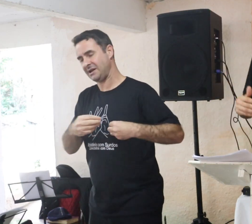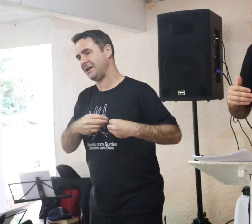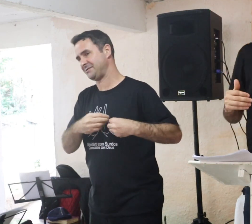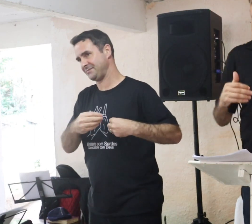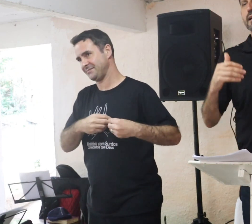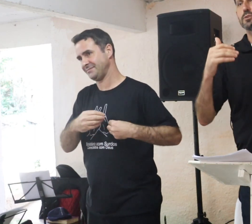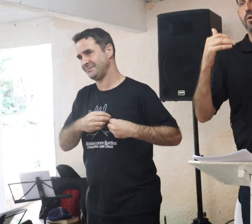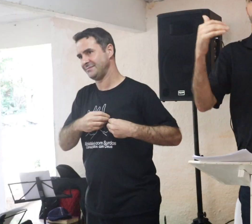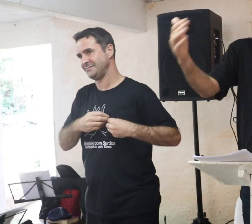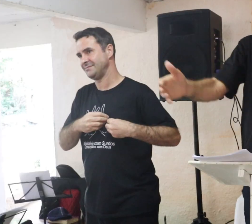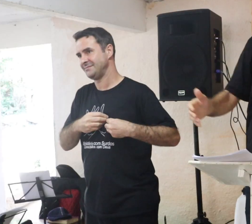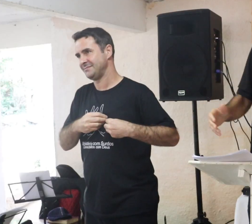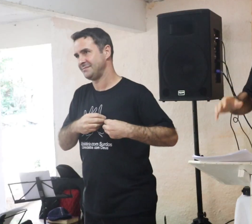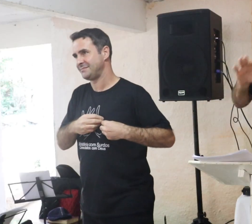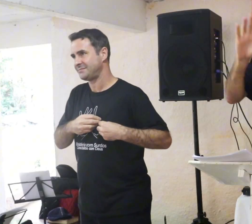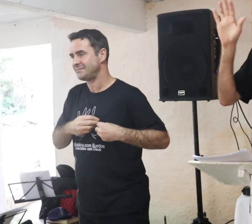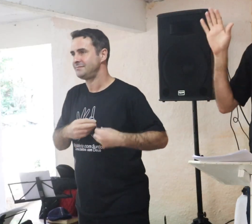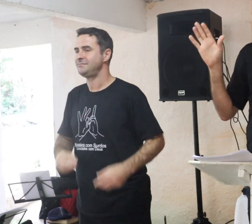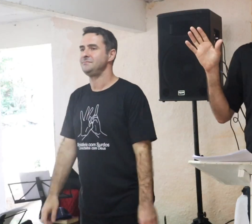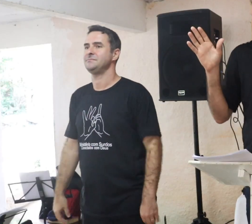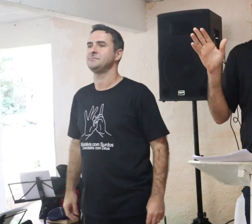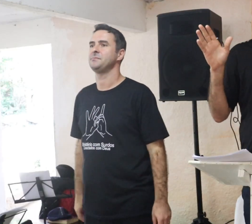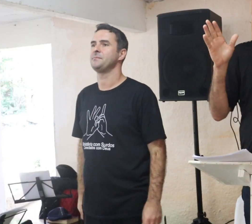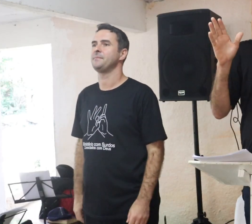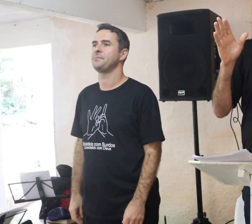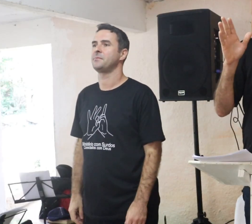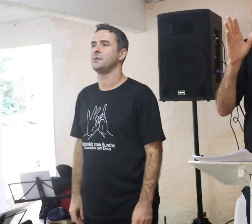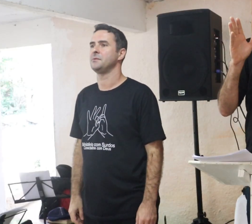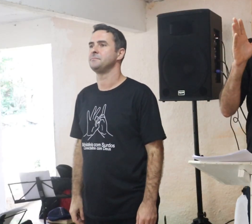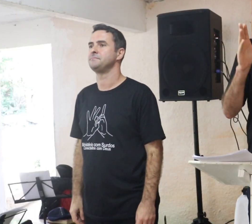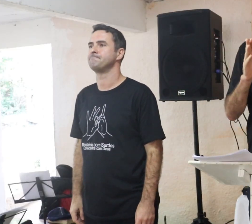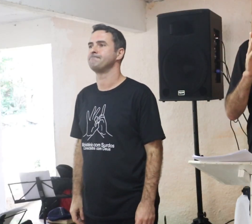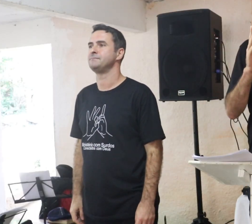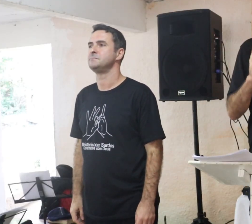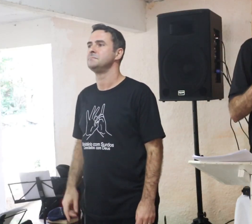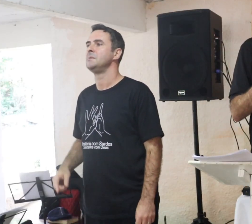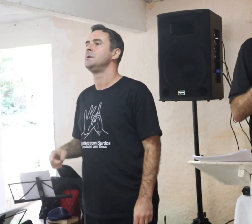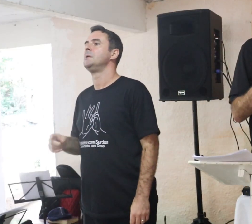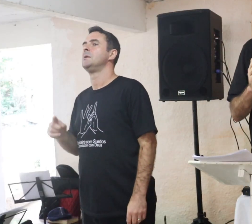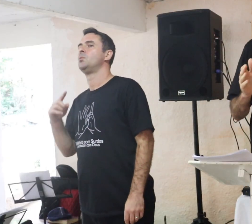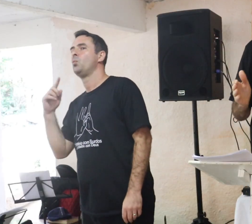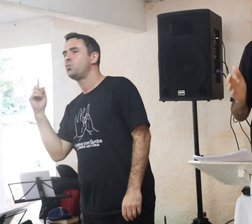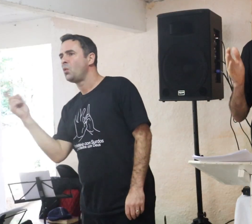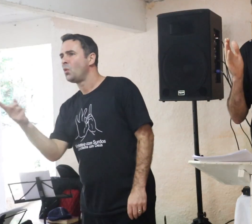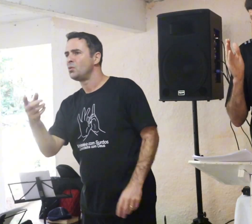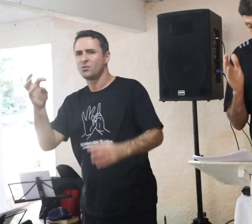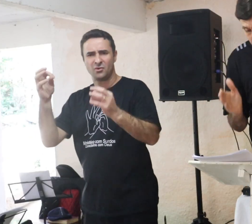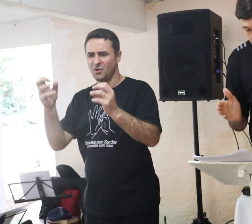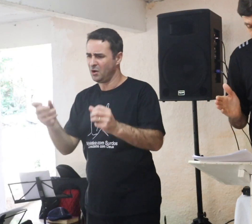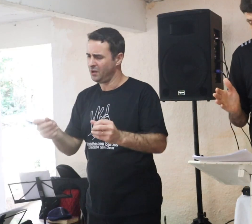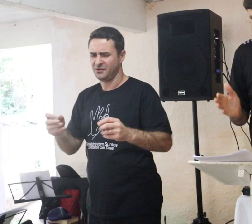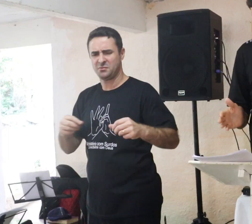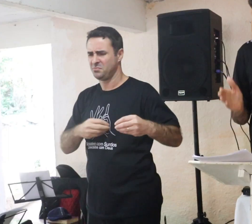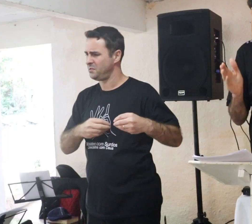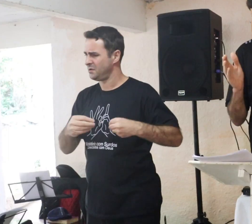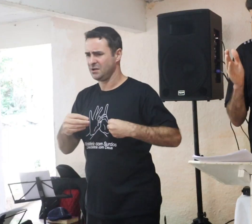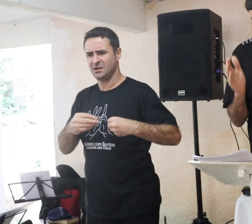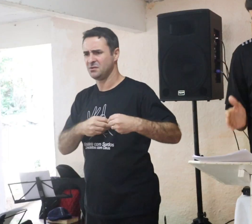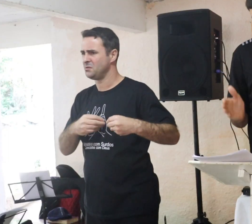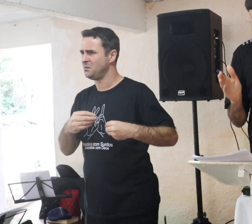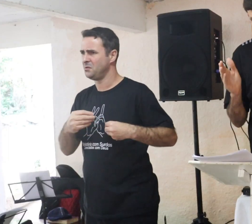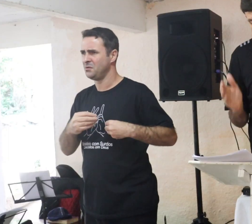políticos, ou da escola pública ruim, nada disso. Nós somos pecadores.